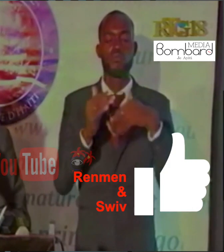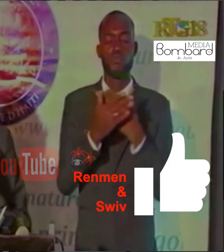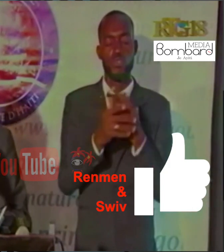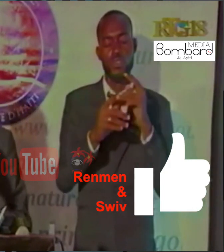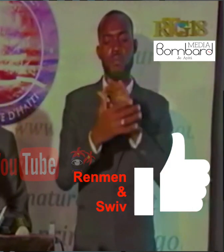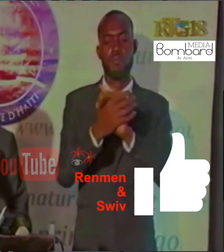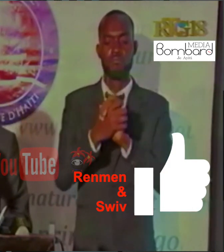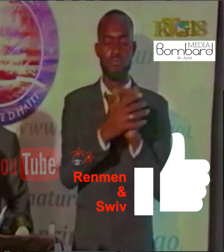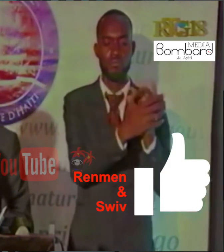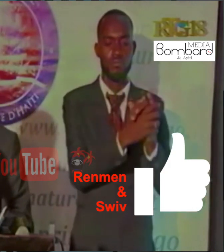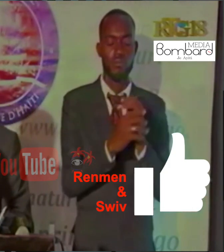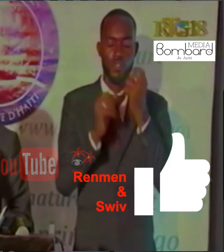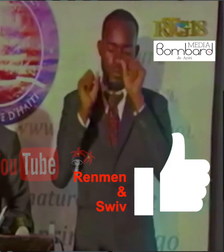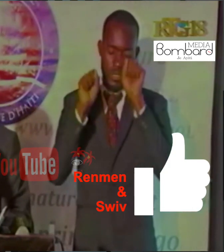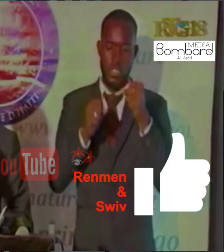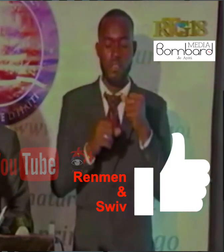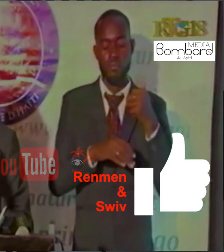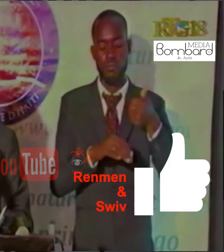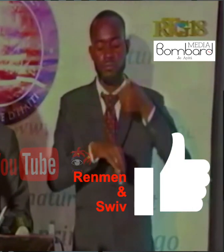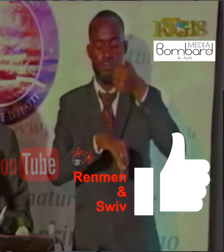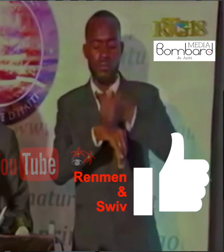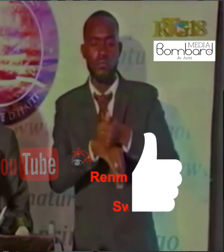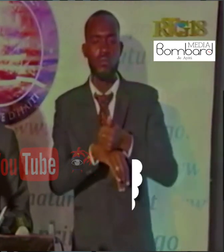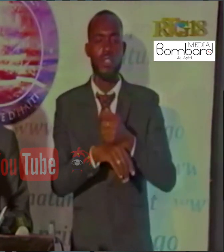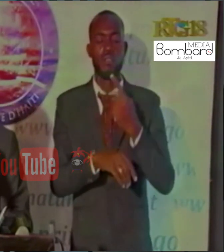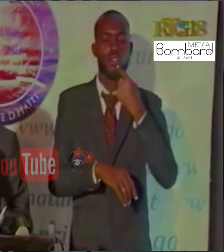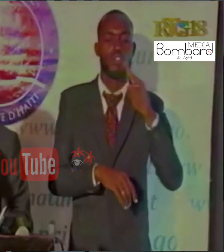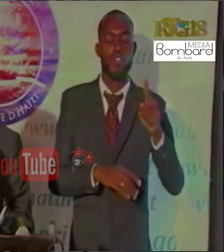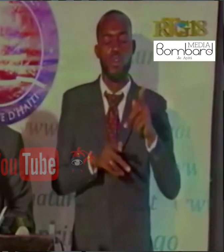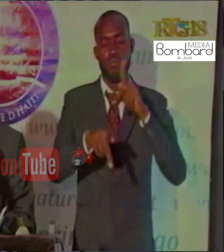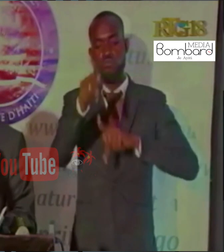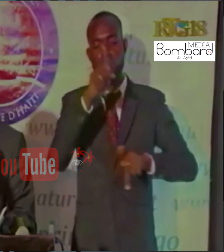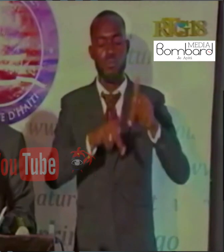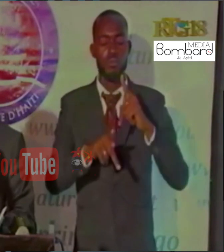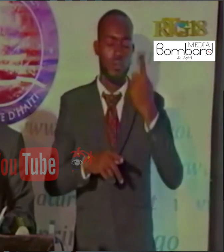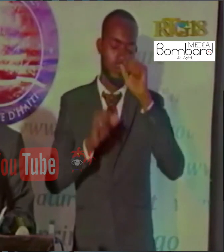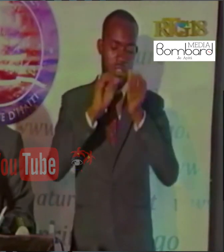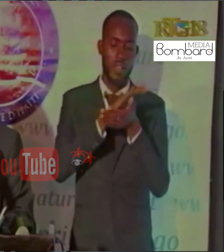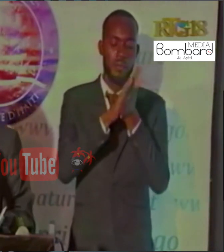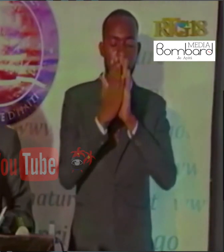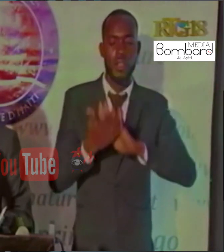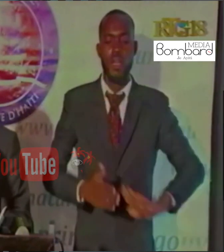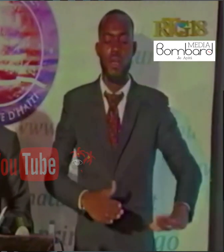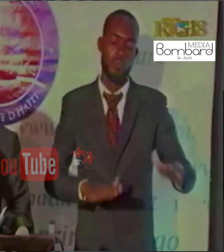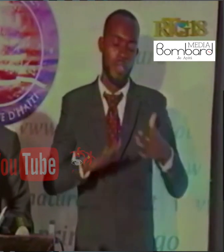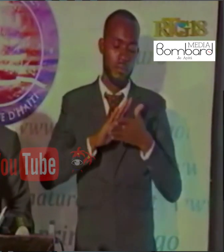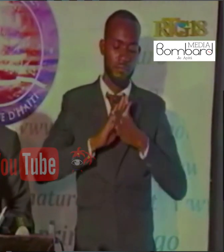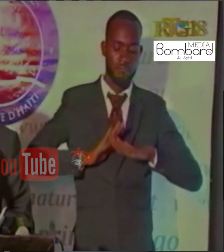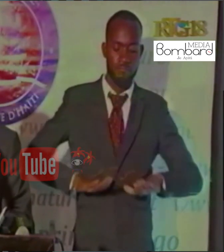pour rétablir l'ordre public et garantir la paix et la tranquillité